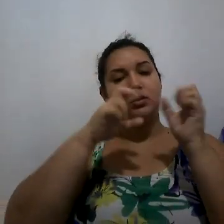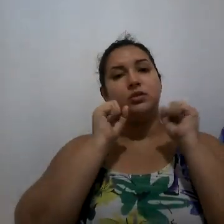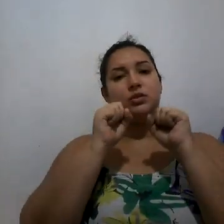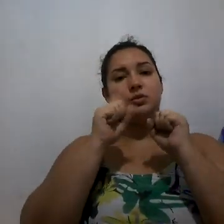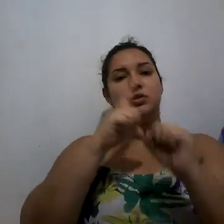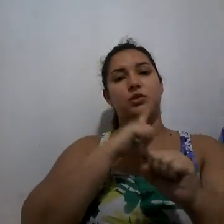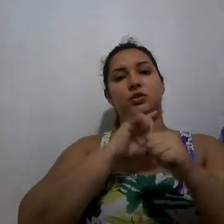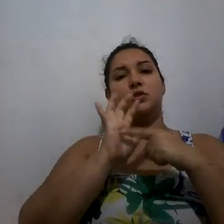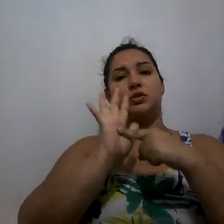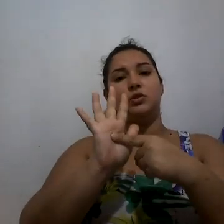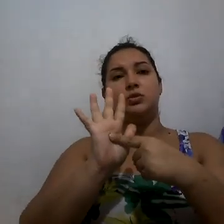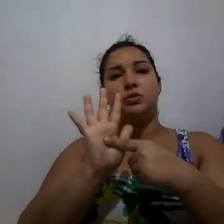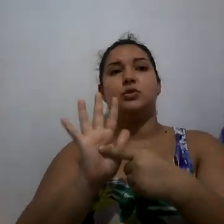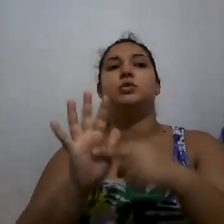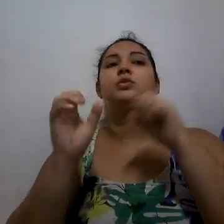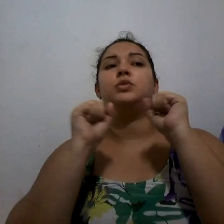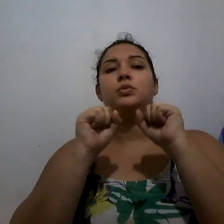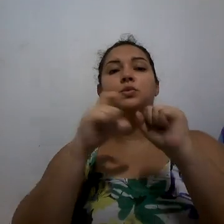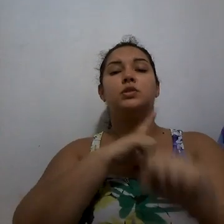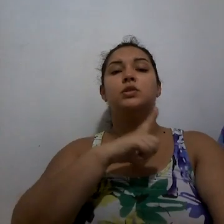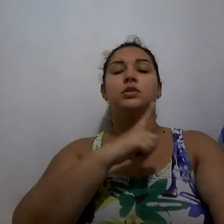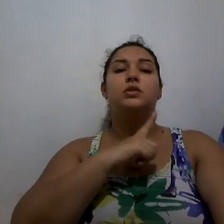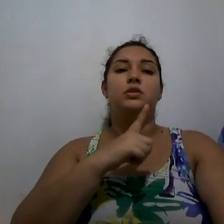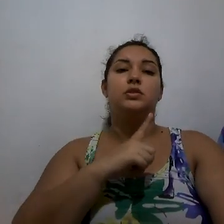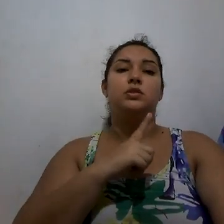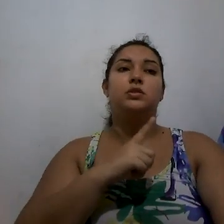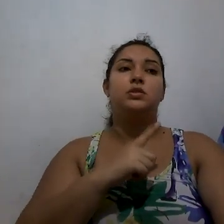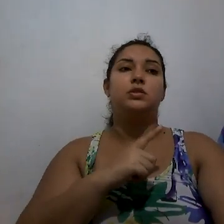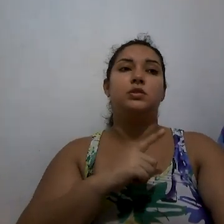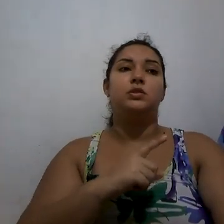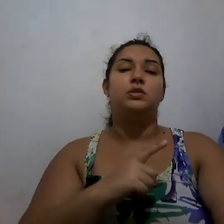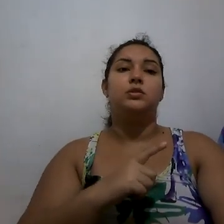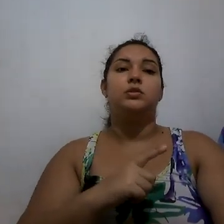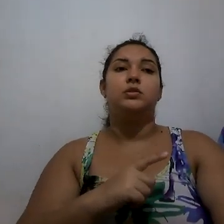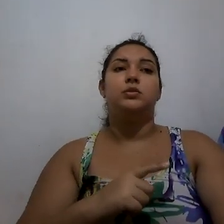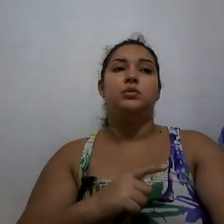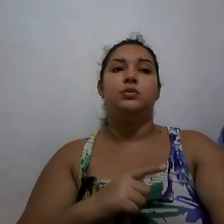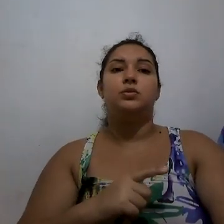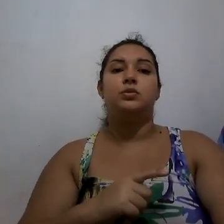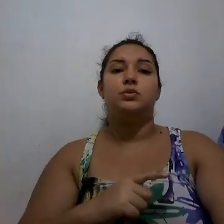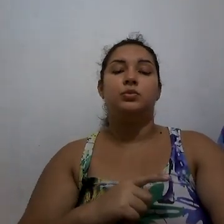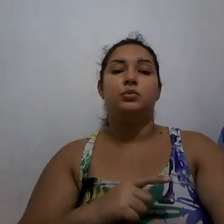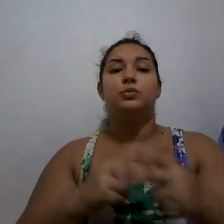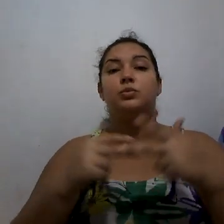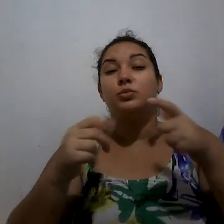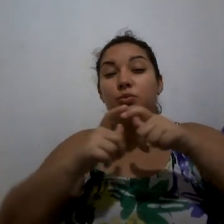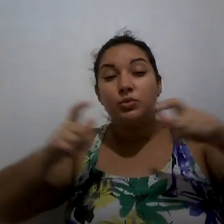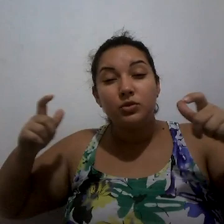amostras que elas podem ter uma concentração muito grande de determinado analito, daquele determinado componente